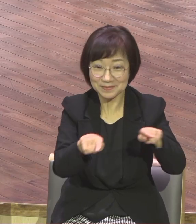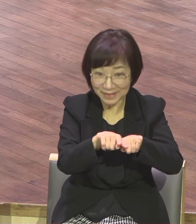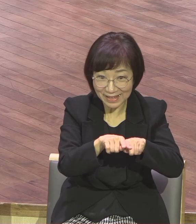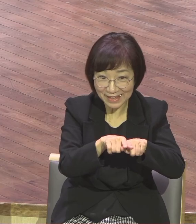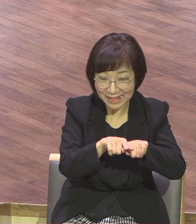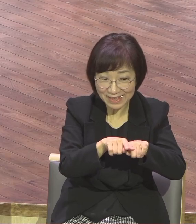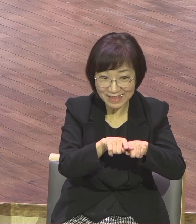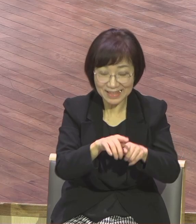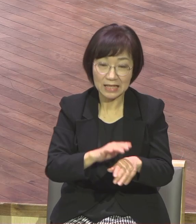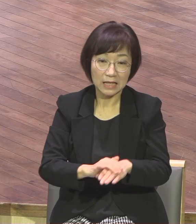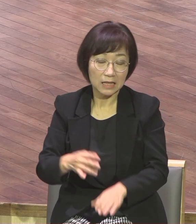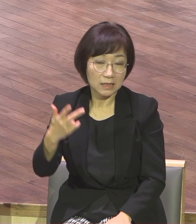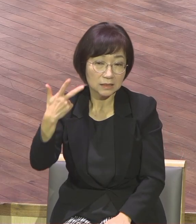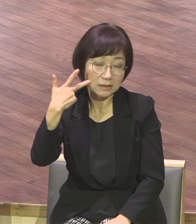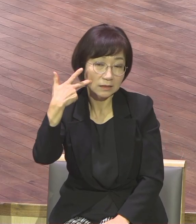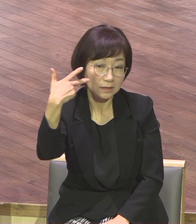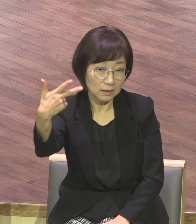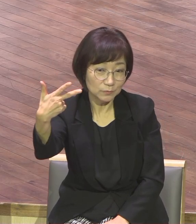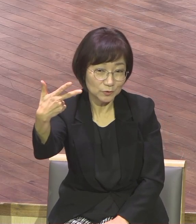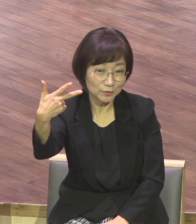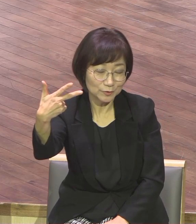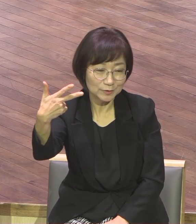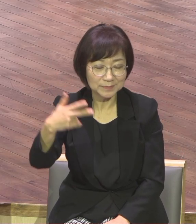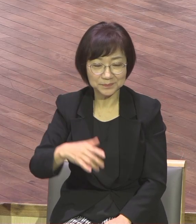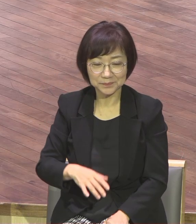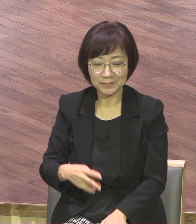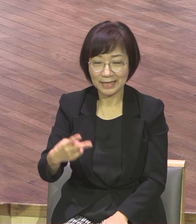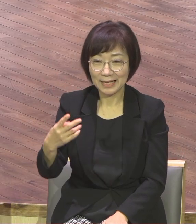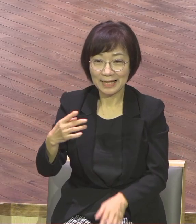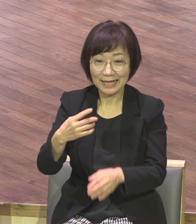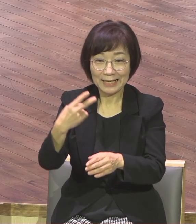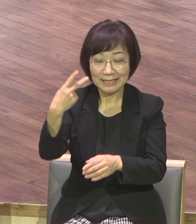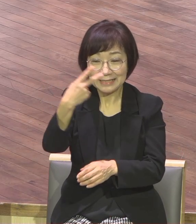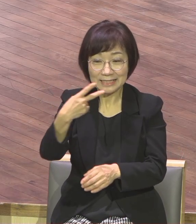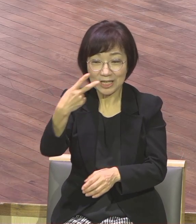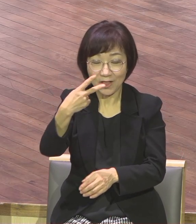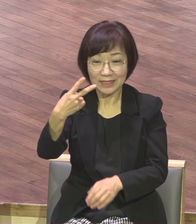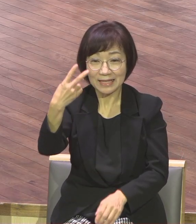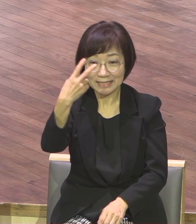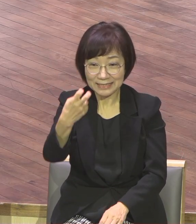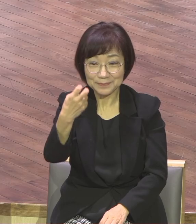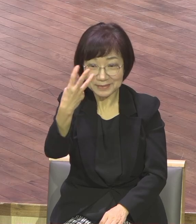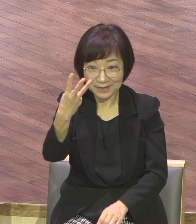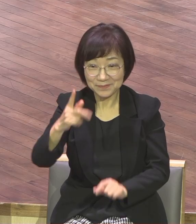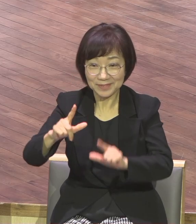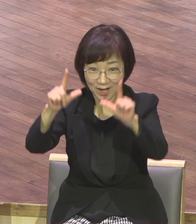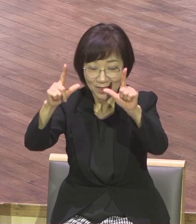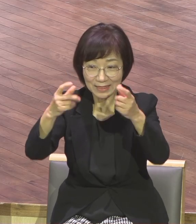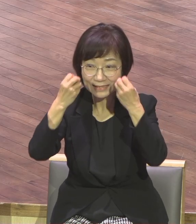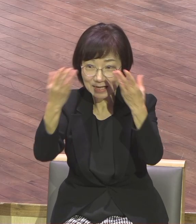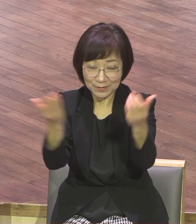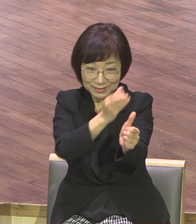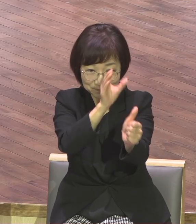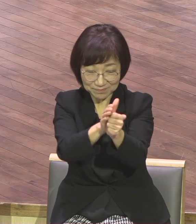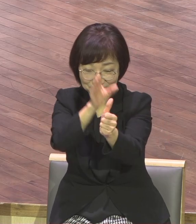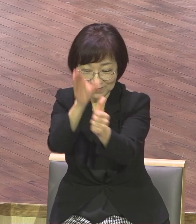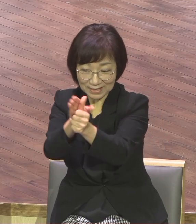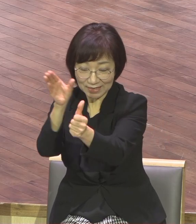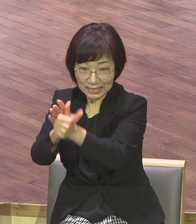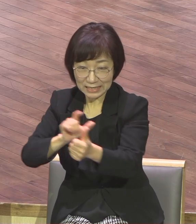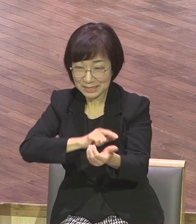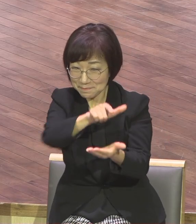주에는 2023년 섬길 청지기 명단이 발표됩니다. 그 청지기 명단은 바로